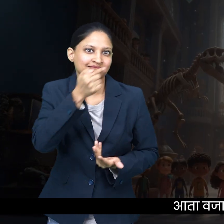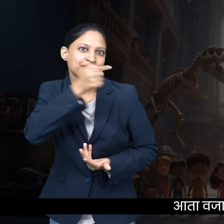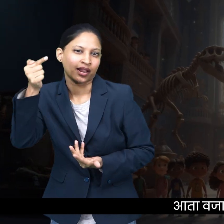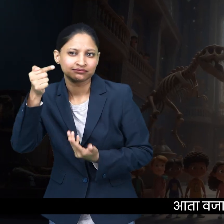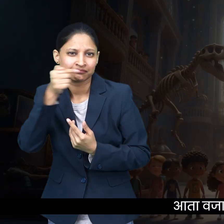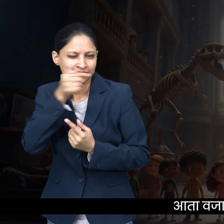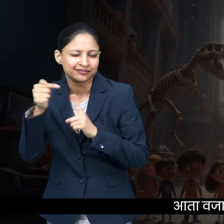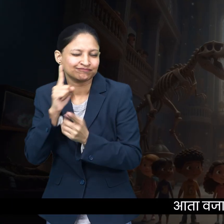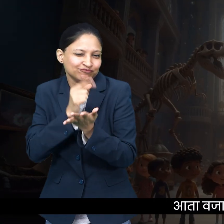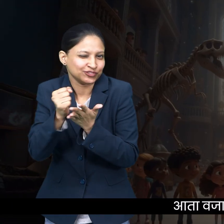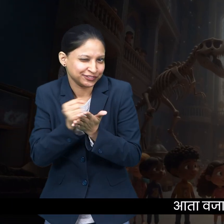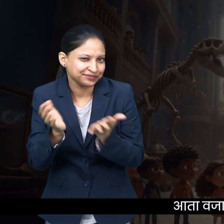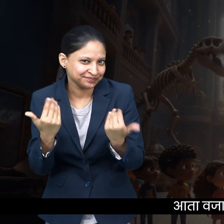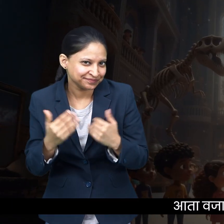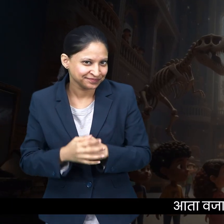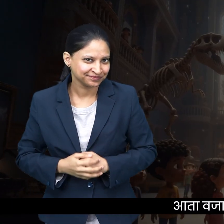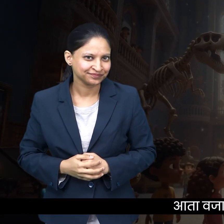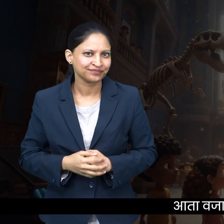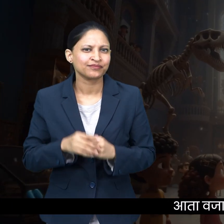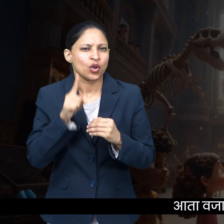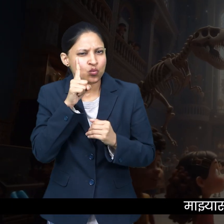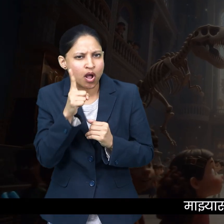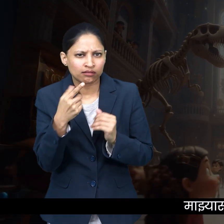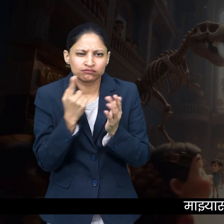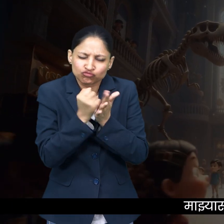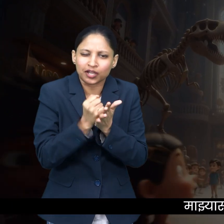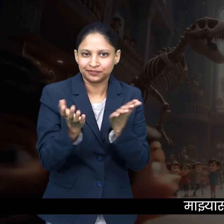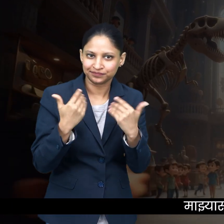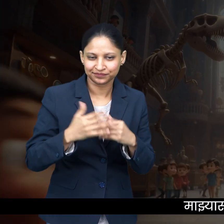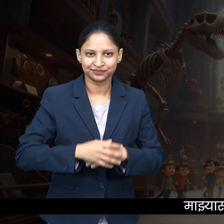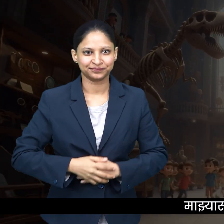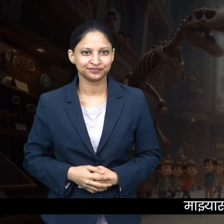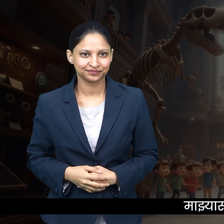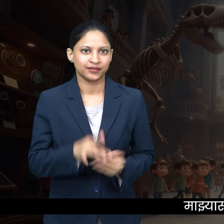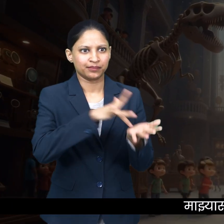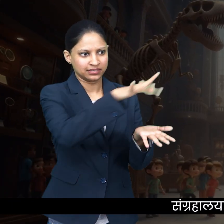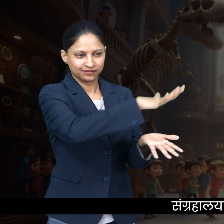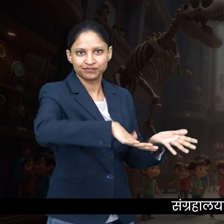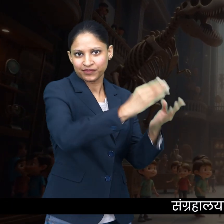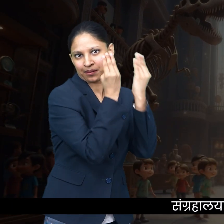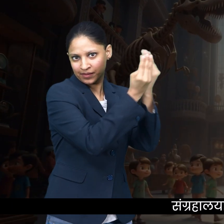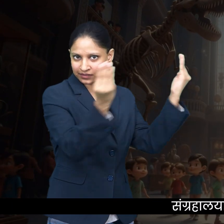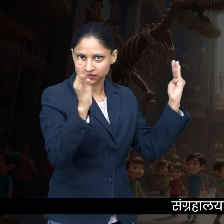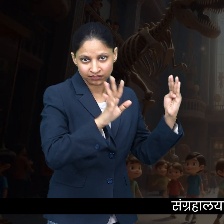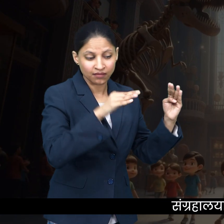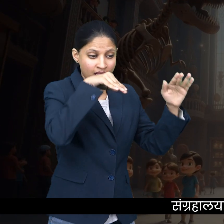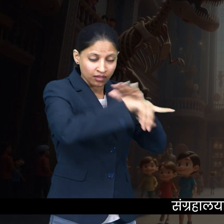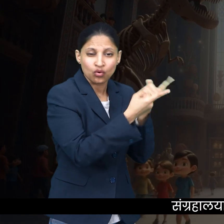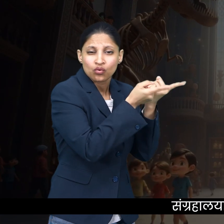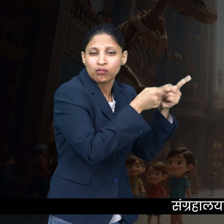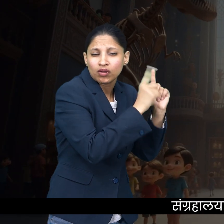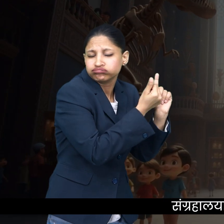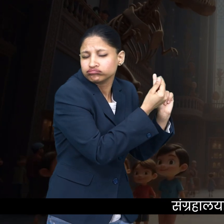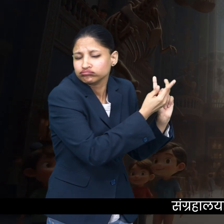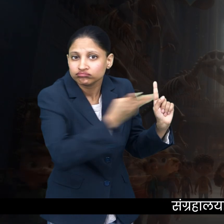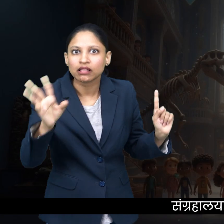आता वजाबाकी करून पाहूया. माझ्या सोबत हे करून पहा. संग्रहालयात 30